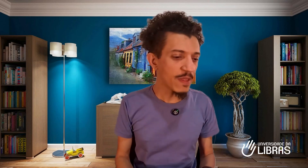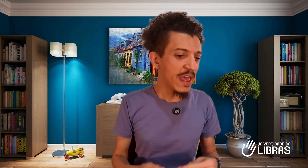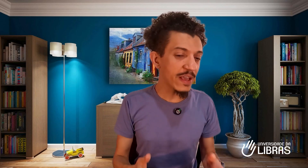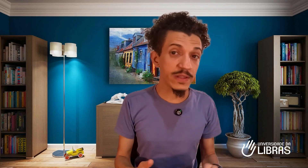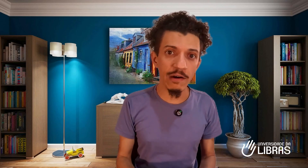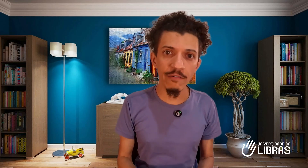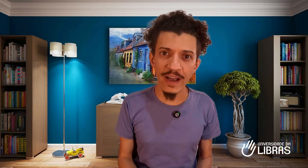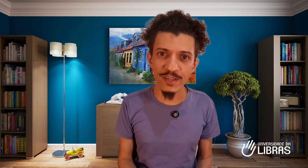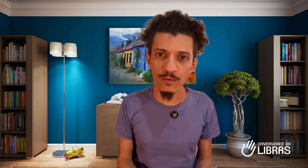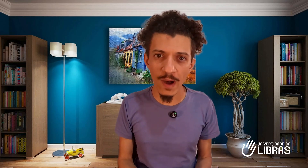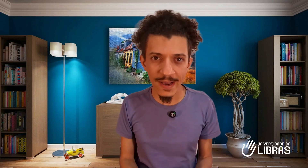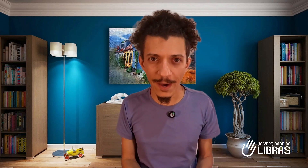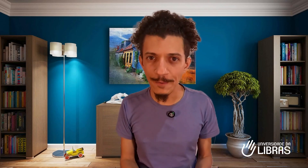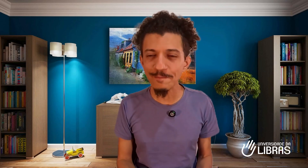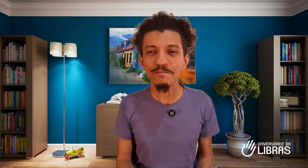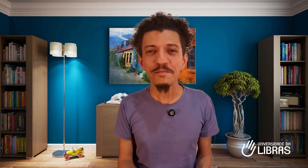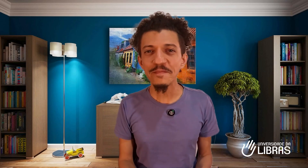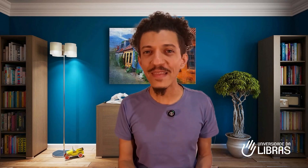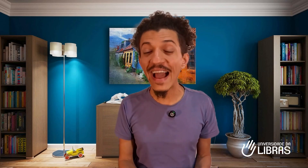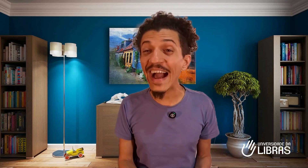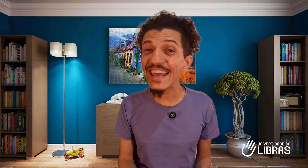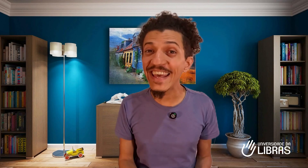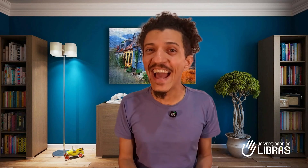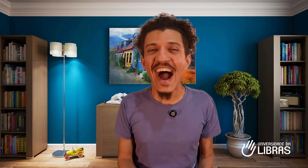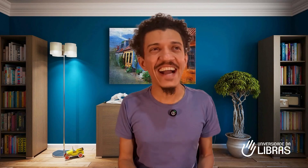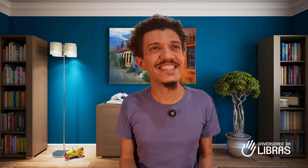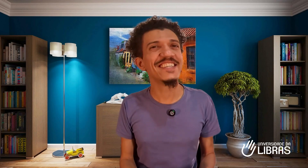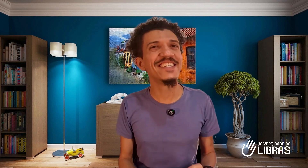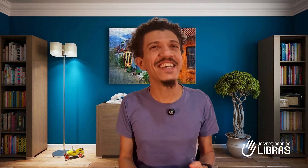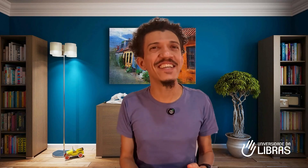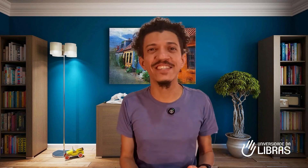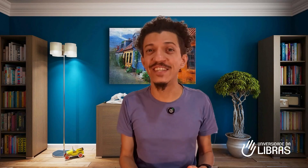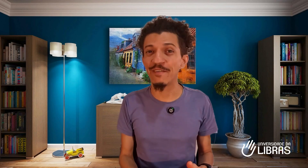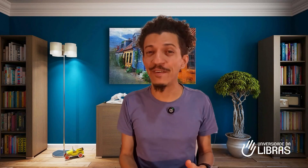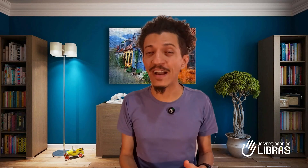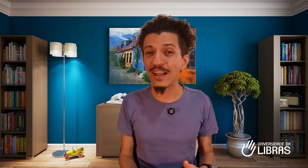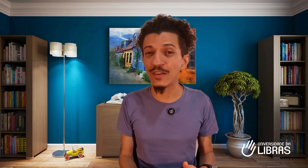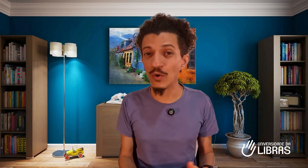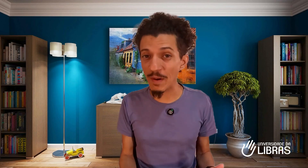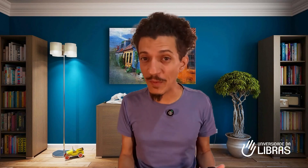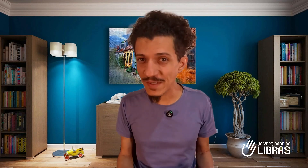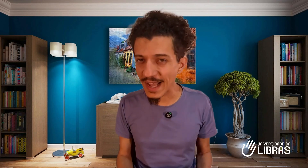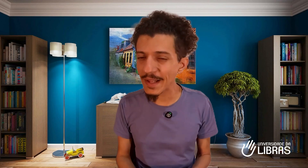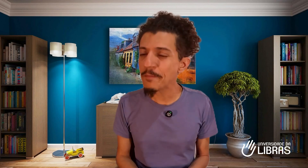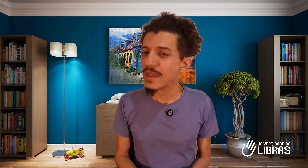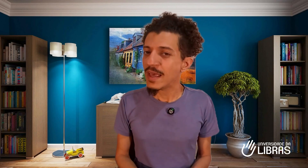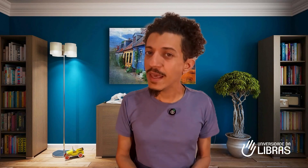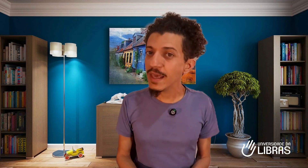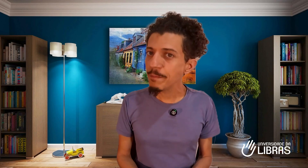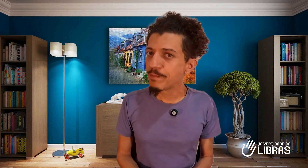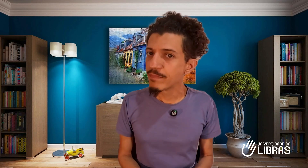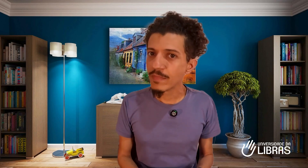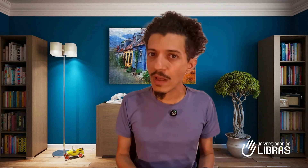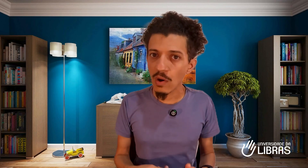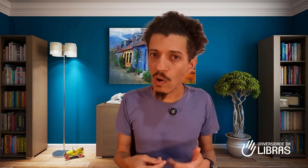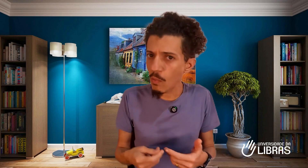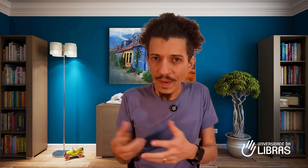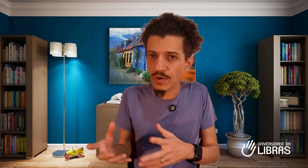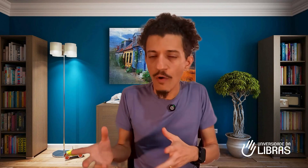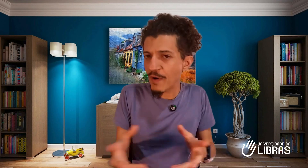que eu estava viajando com a Raquel, aí a gente tinha ficado numa pousada e o pessoal foi buscar